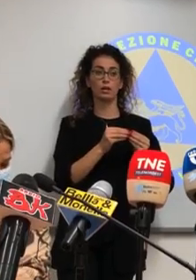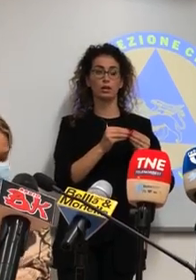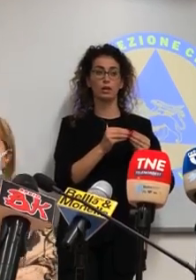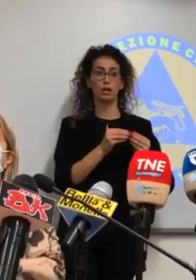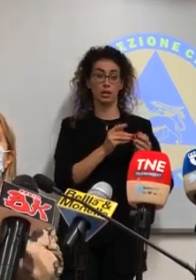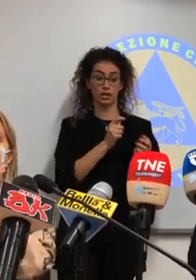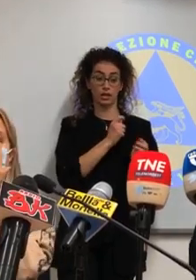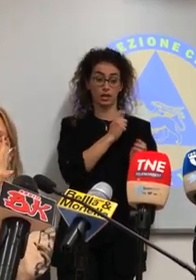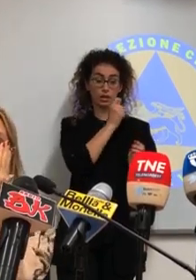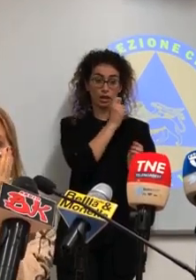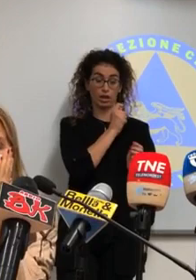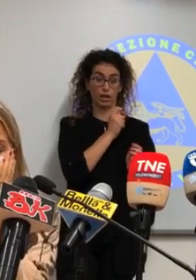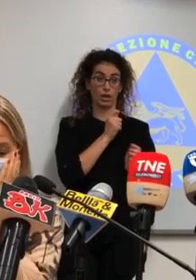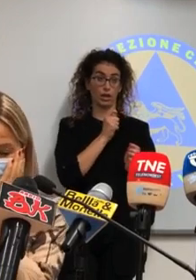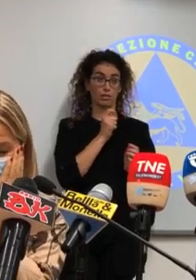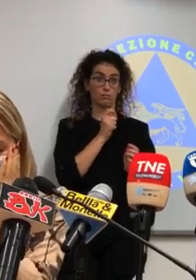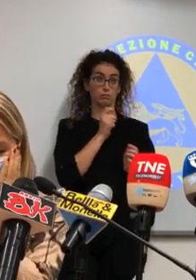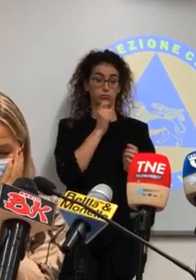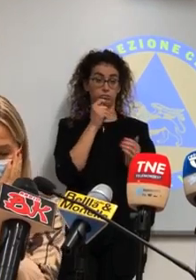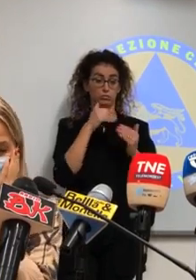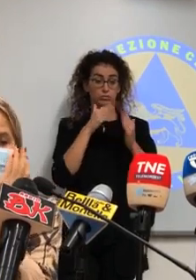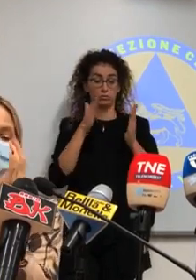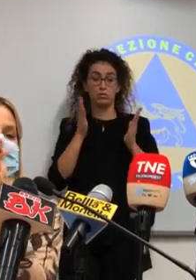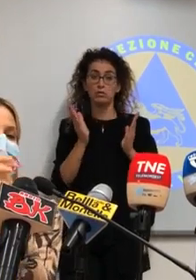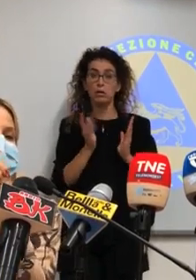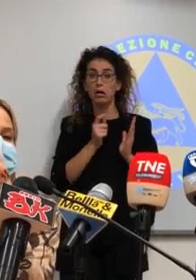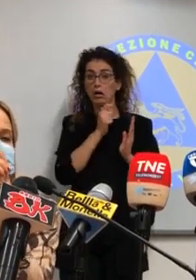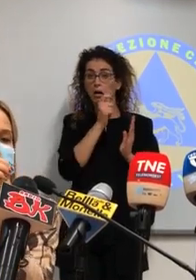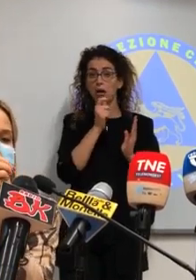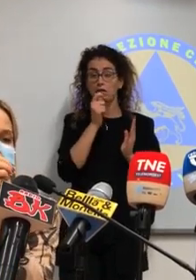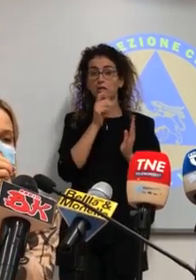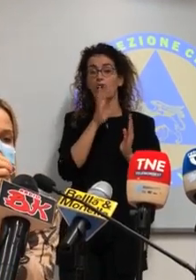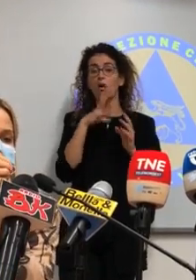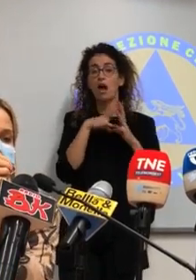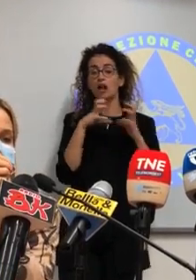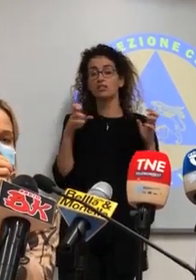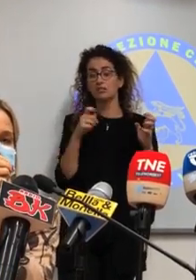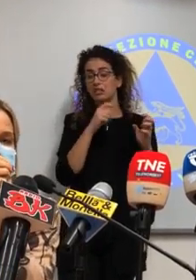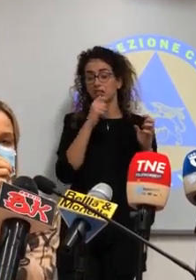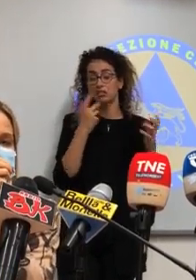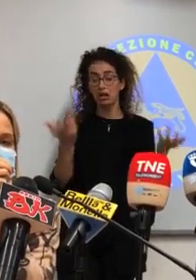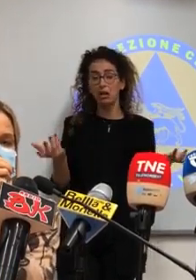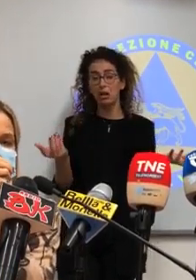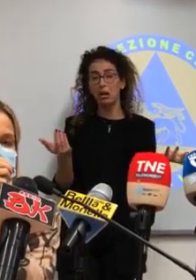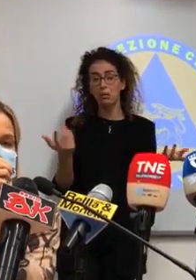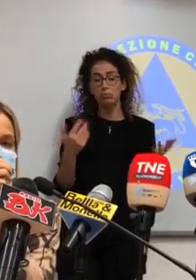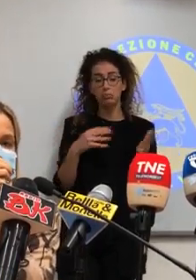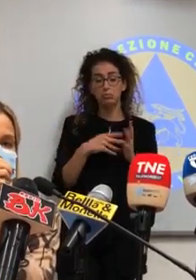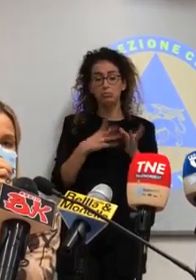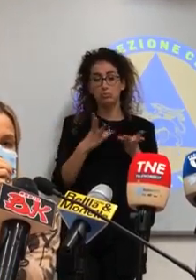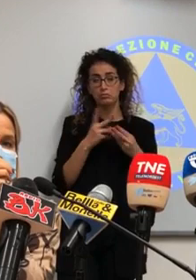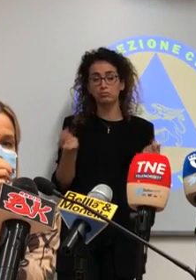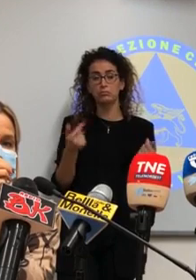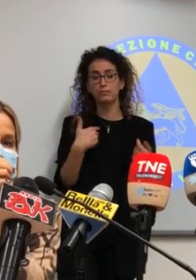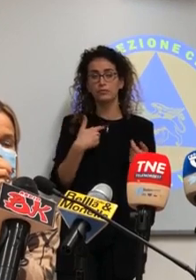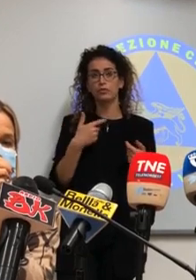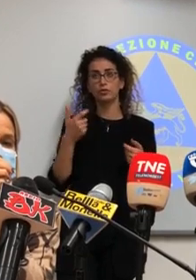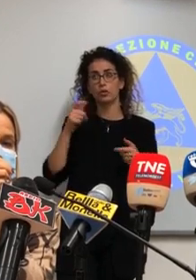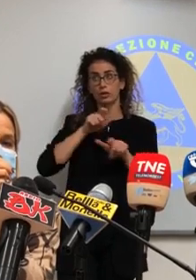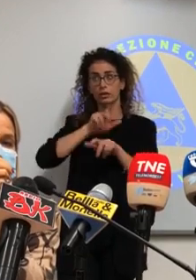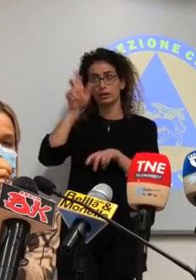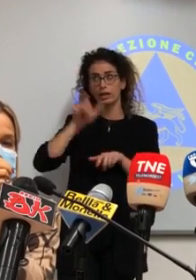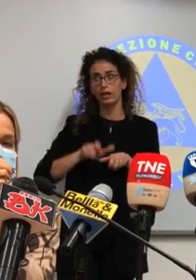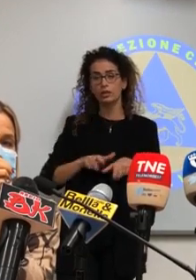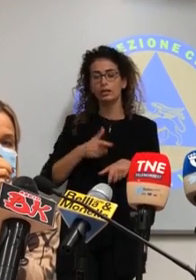lo stesso tampone con la modalità fai da te presso l'azienda. io mi sono sentito la risposta a livello nazionale che